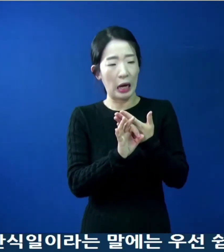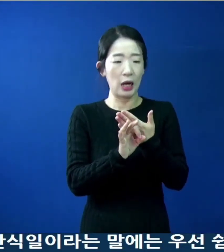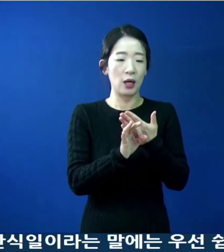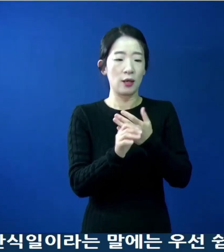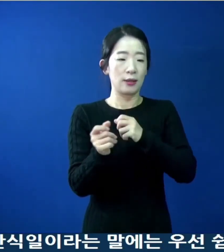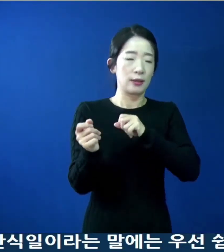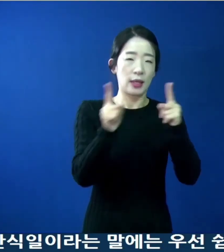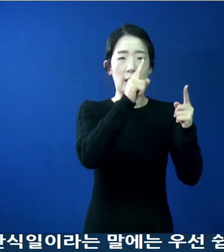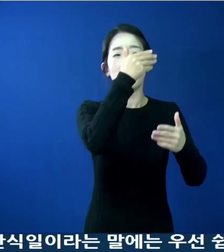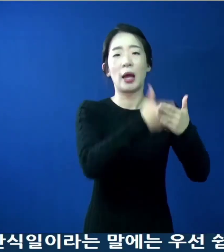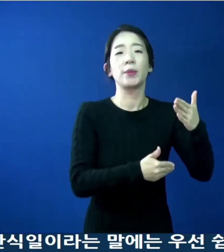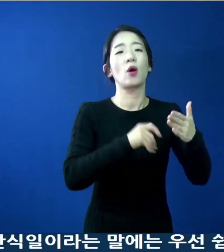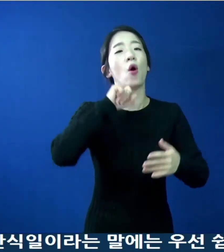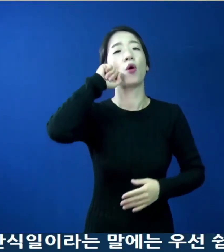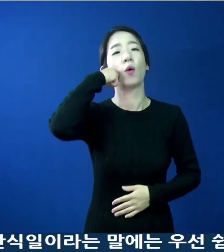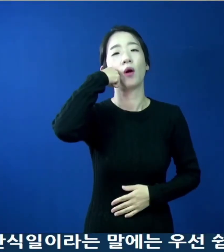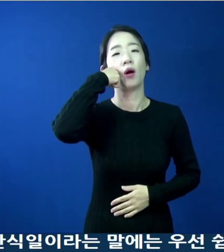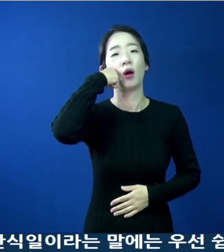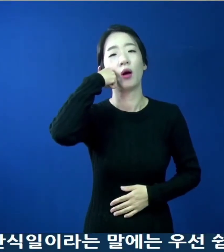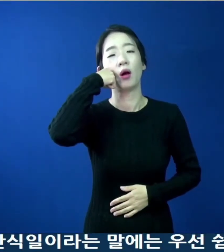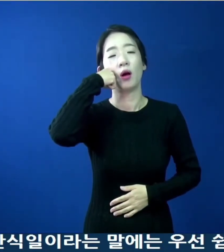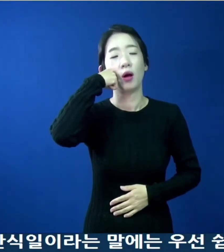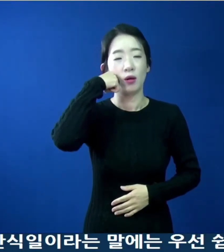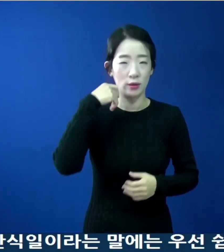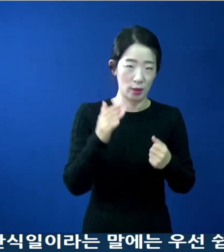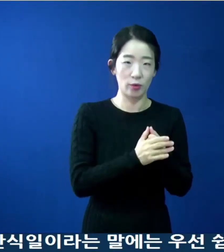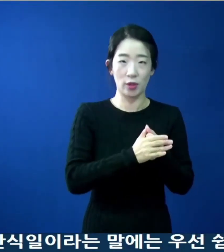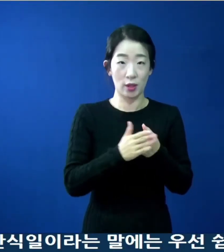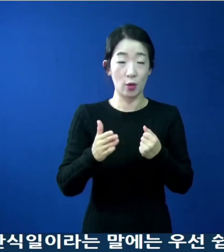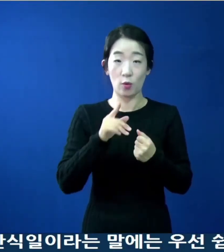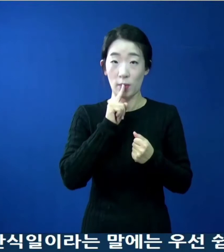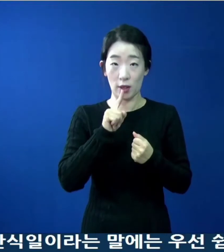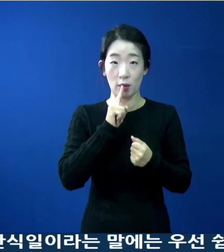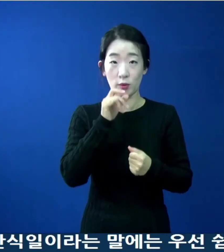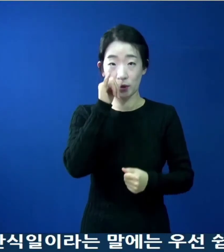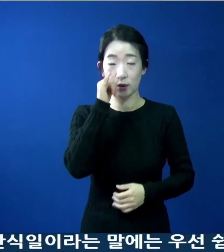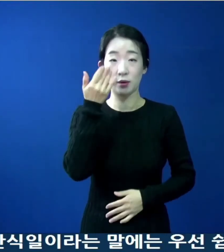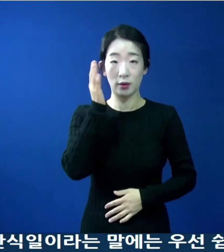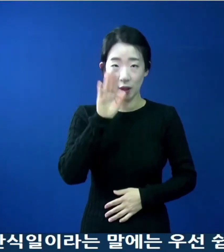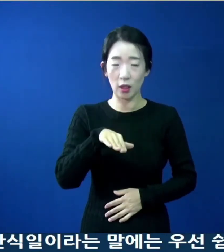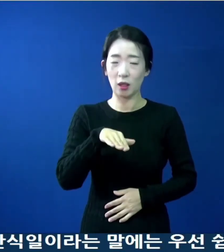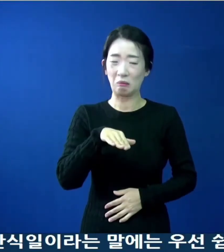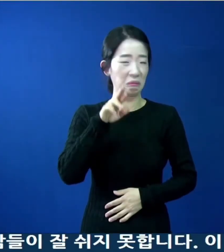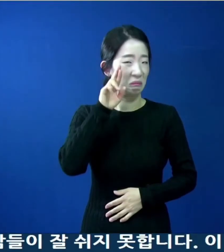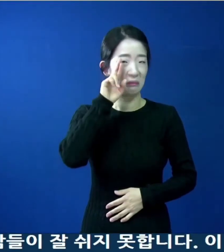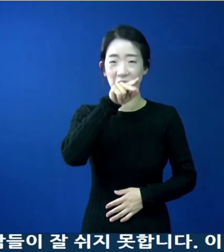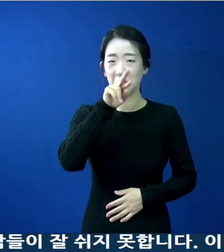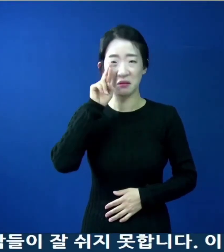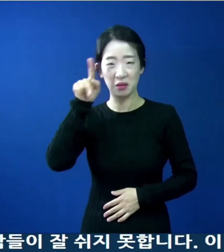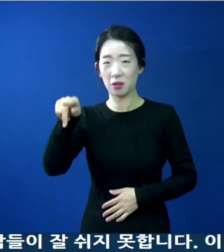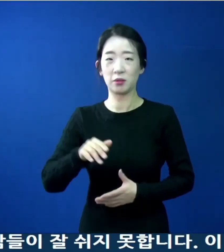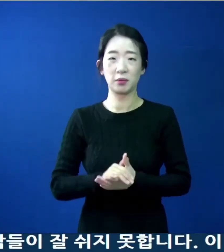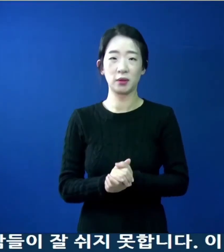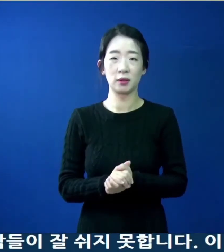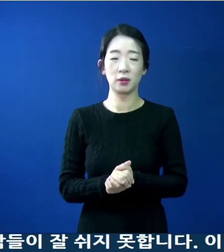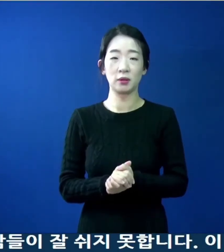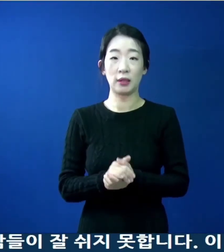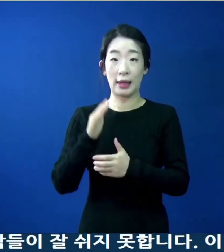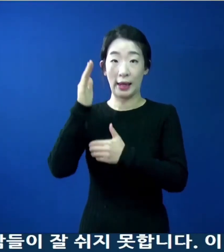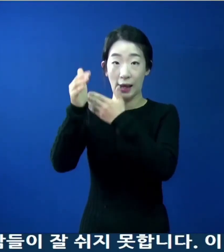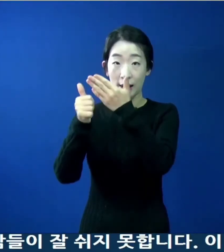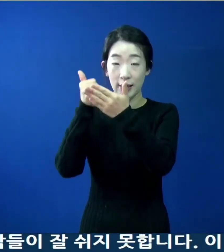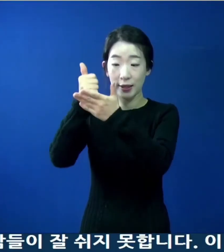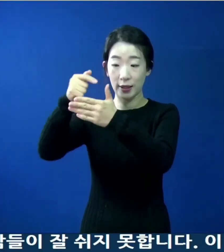것 같아서 못 쉰다는 거예요. 근데 이거 다 틀렸다는 겁니다. 다 틀렸다는 거예요. 하나님